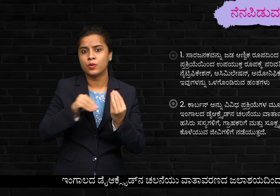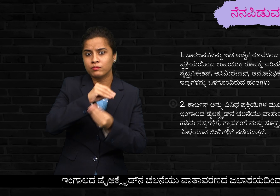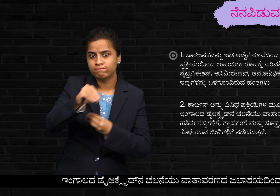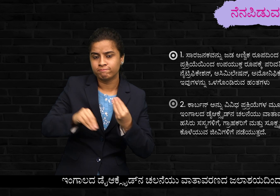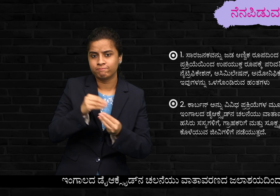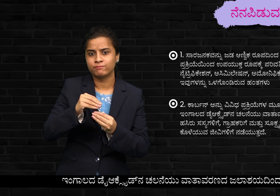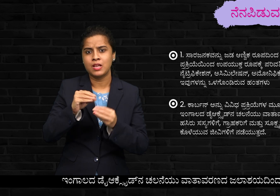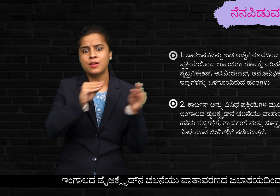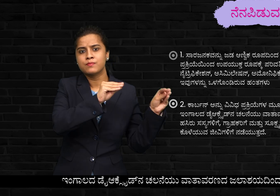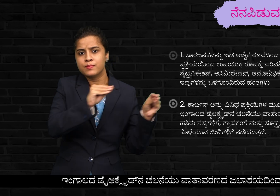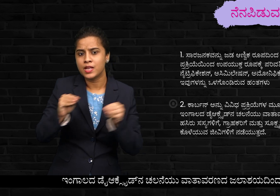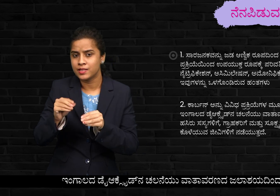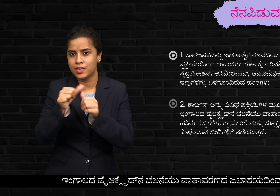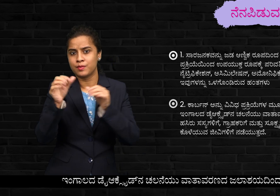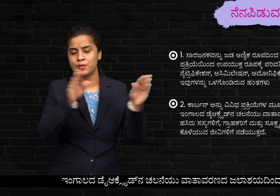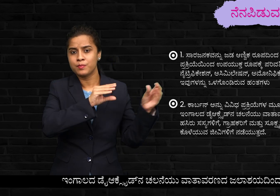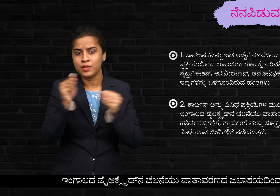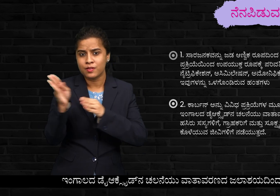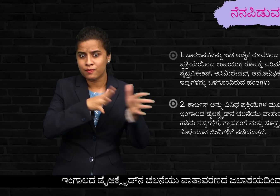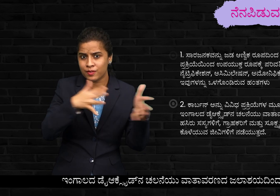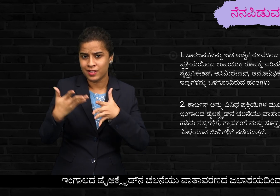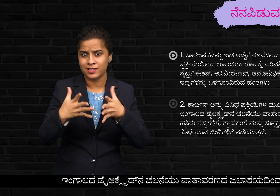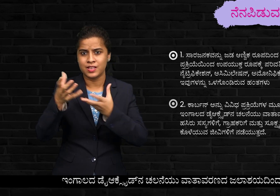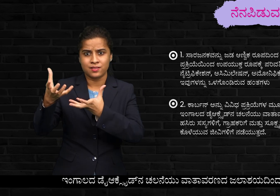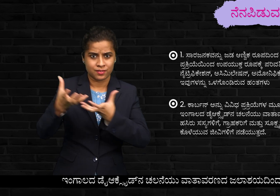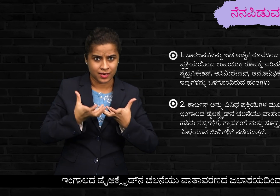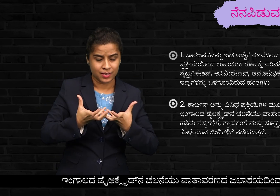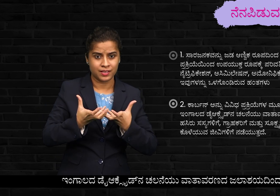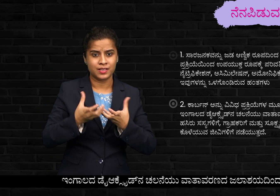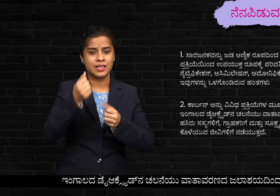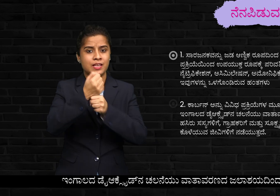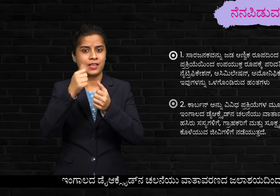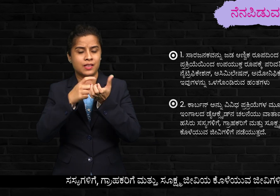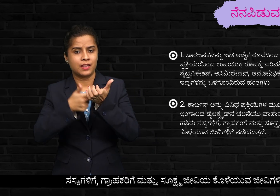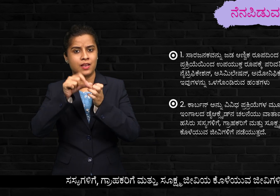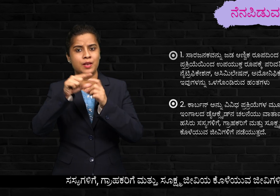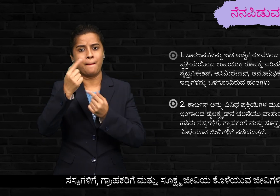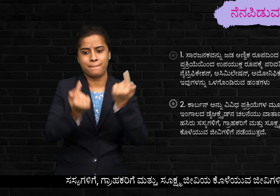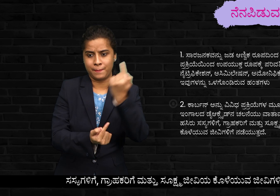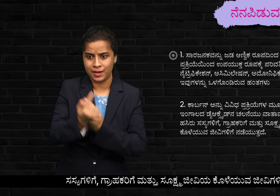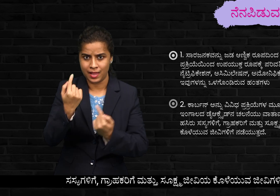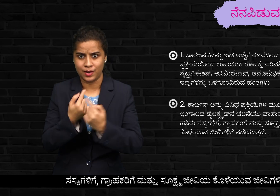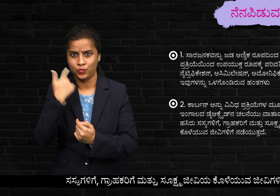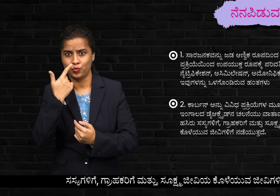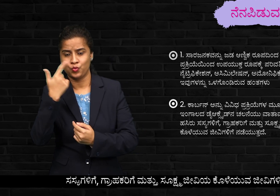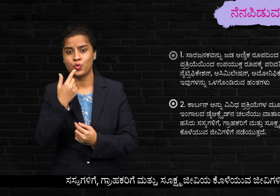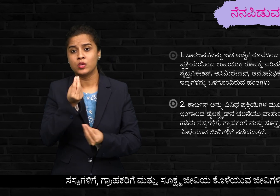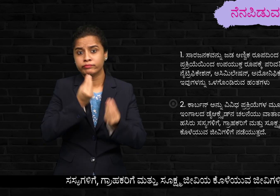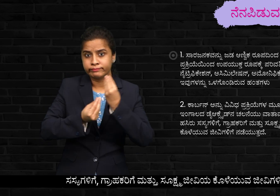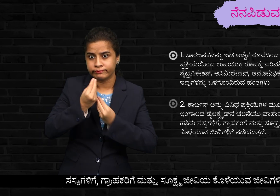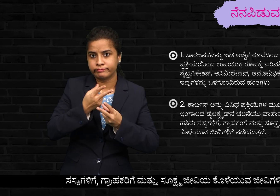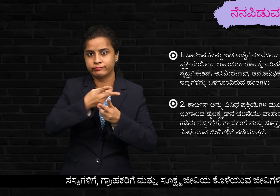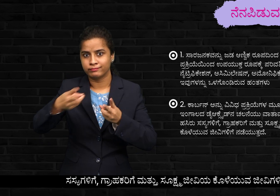ಇಂಗಾಲದ ಡೈಆಕ್ಸೈಡ್ನ ಚಲನೆಯು ವಾತಾವರಣದ ಜಲಾಶಯದಿಂದ ನೇರವಾಗಿ ಹಸಿರು ಸಸ್ಯಗಳಿಗೆ, ಗ್ರಾಹಕರಿಗೆ